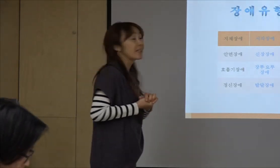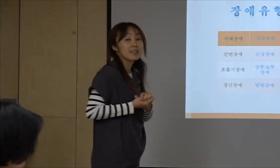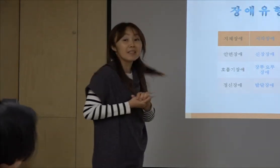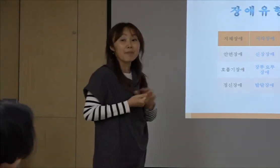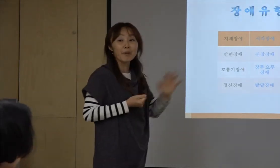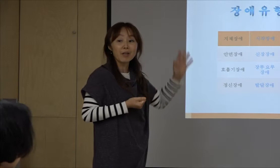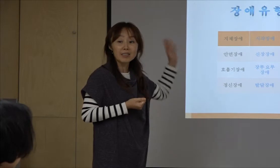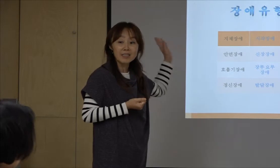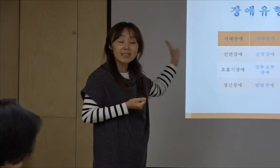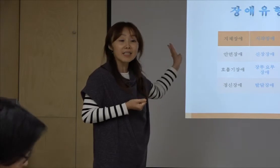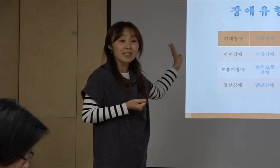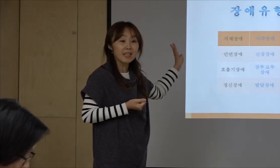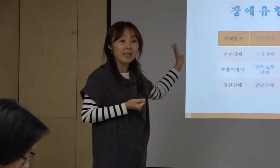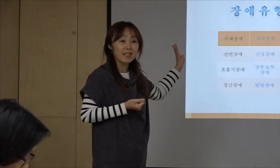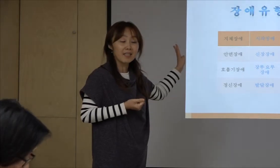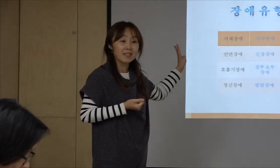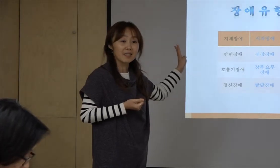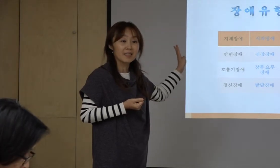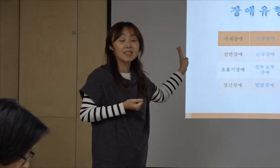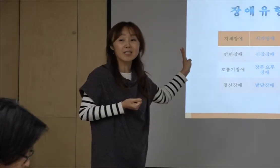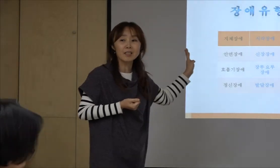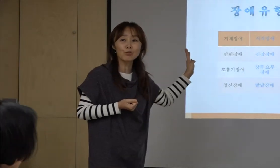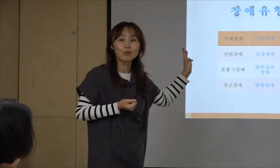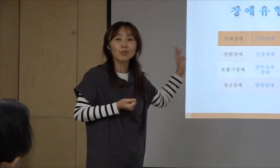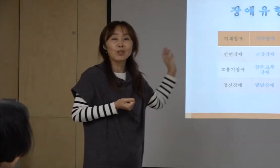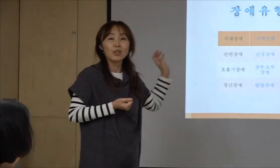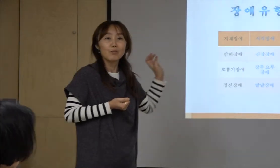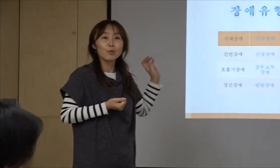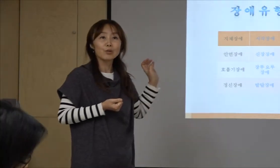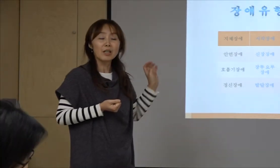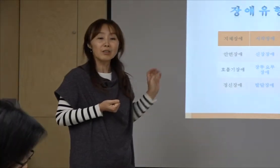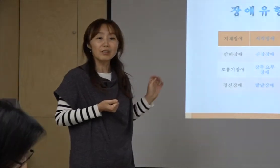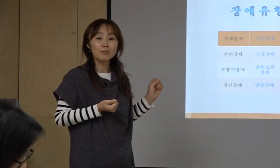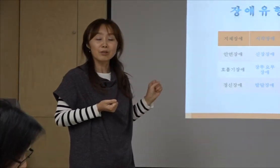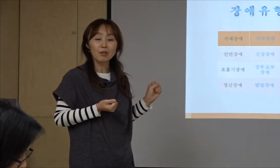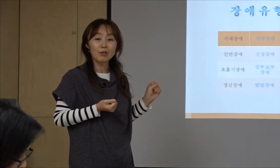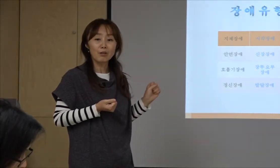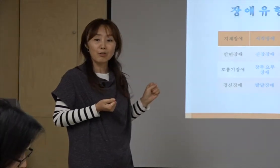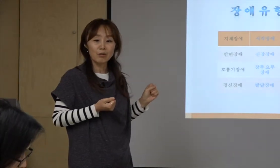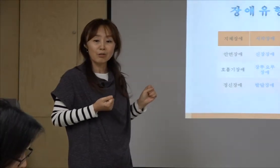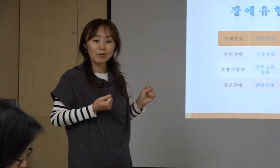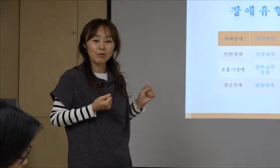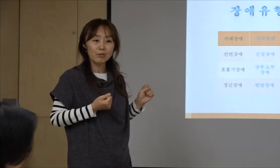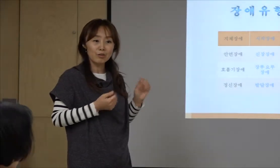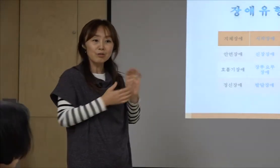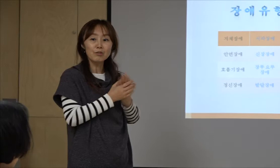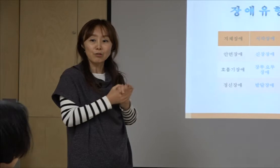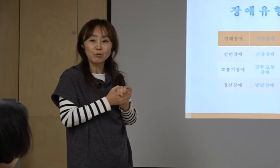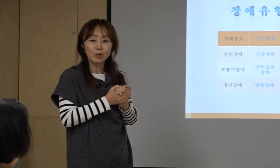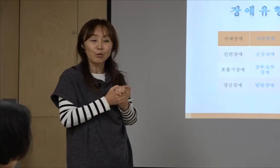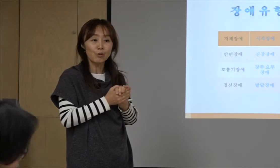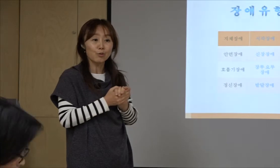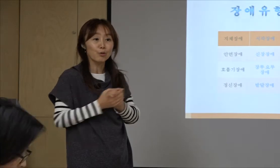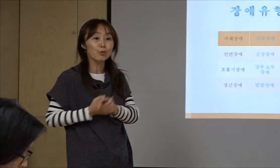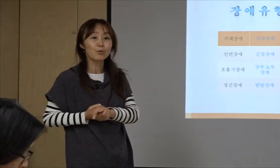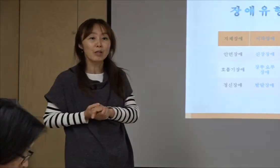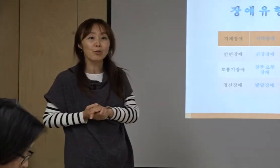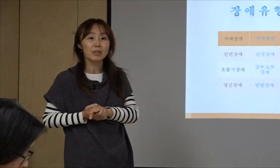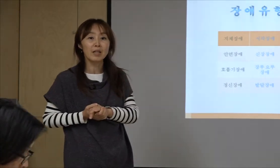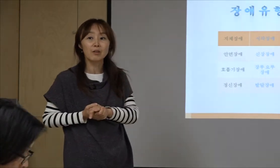장애인의 대표가 이제 지체장애. 지체장애도 뭐 태어나서부터 선천적도 있고, 그리고 교통사고나